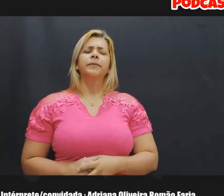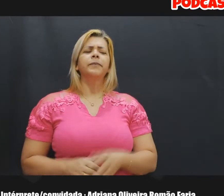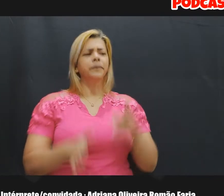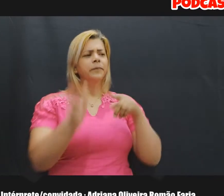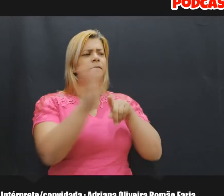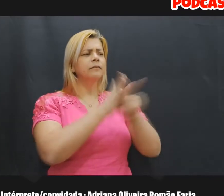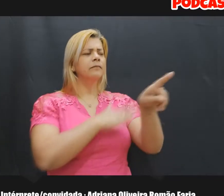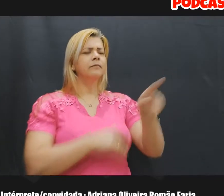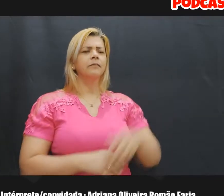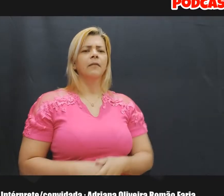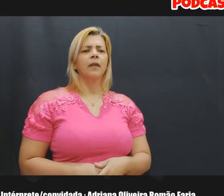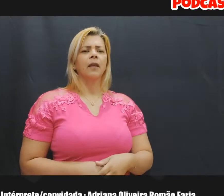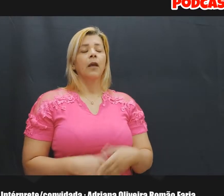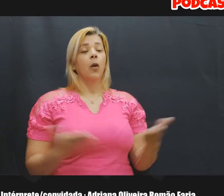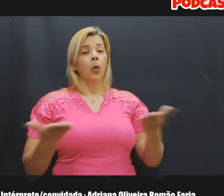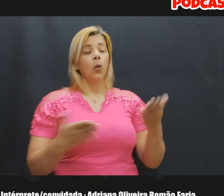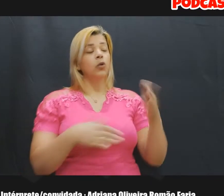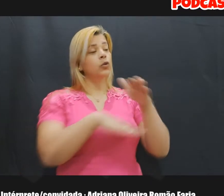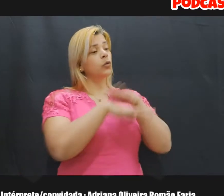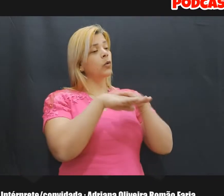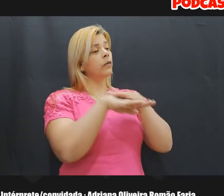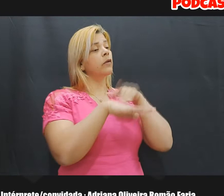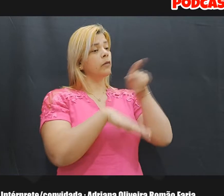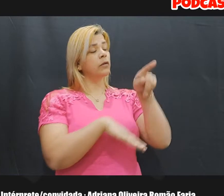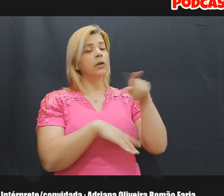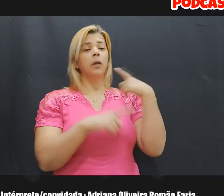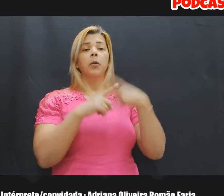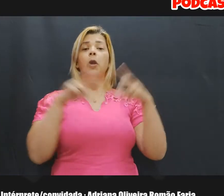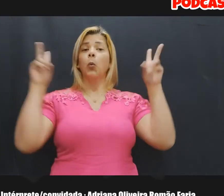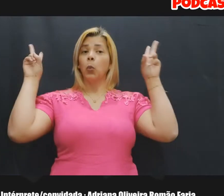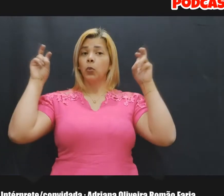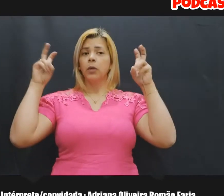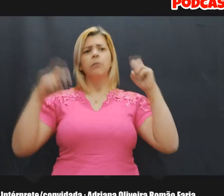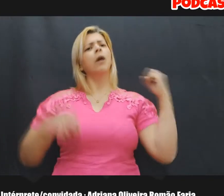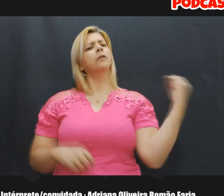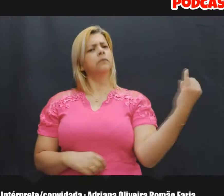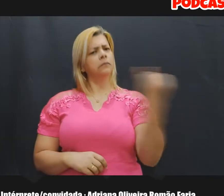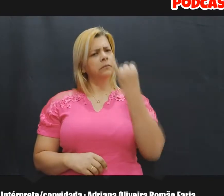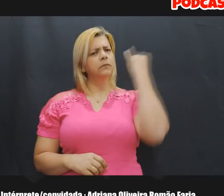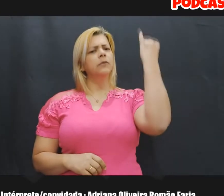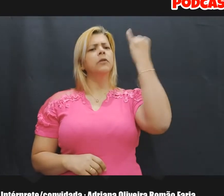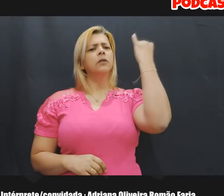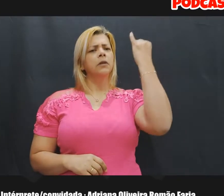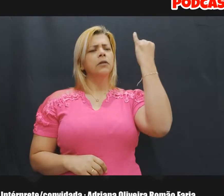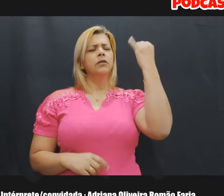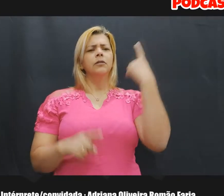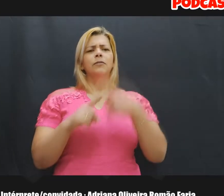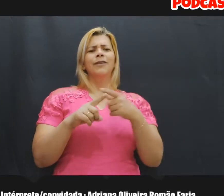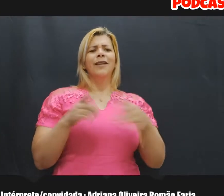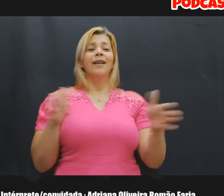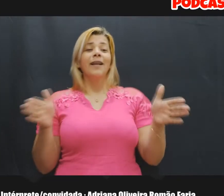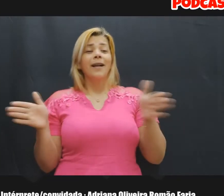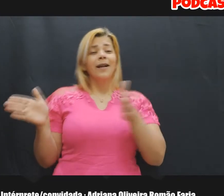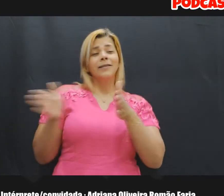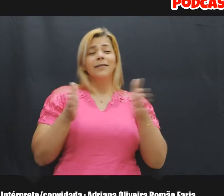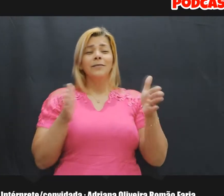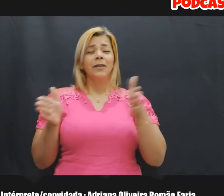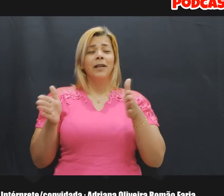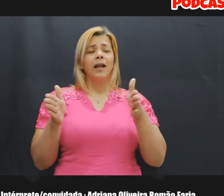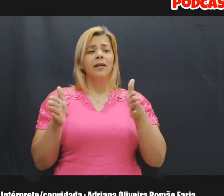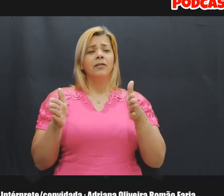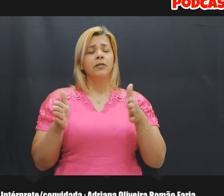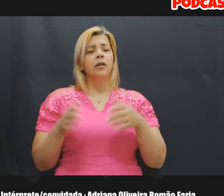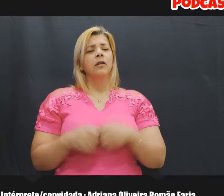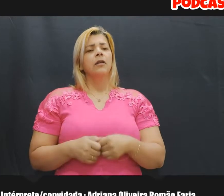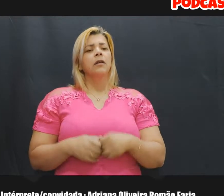nós estamos conversando com a senhora hoje para falar sobre um tema muito importante, que é com relação à acessibilidade. A senhora que